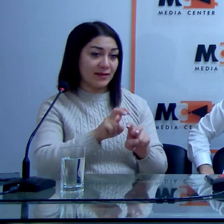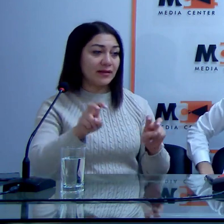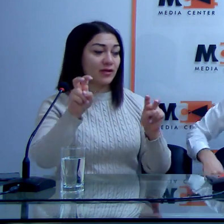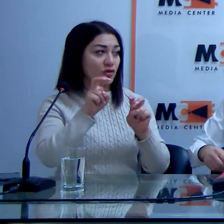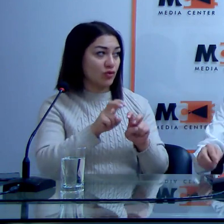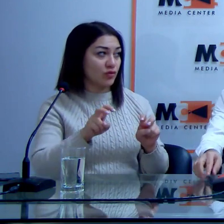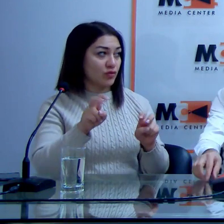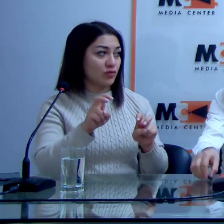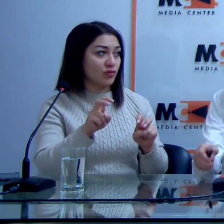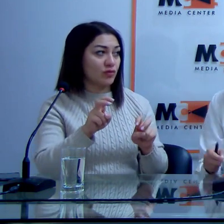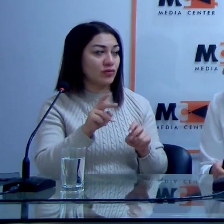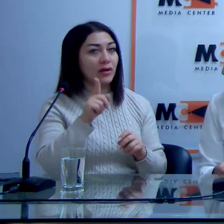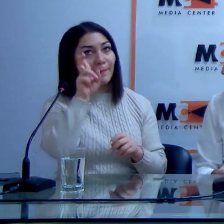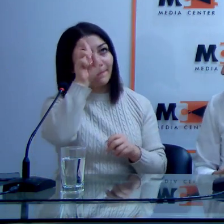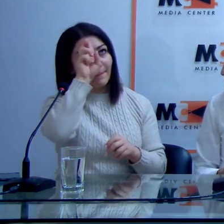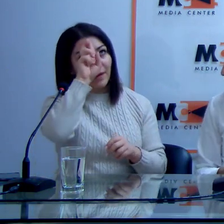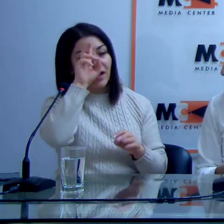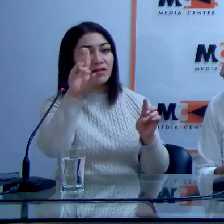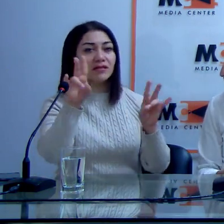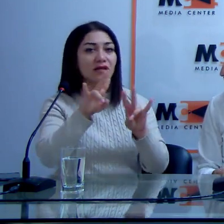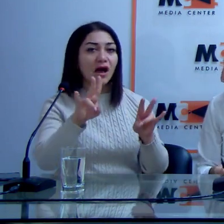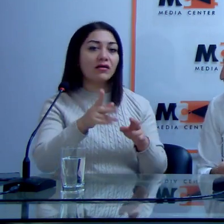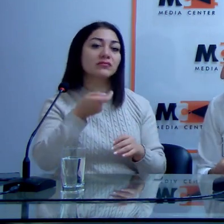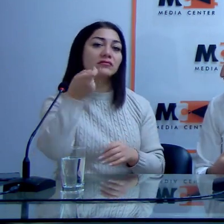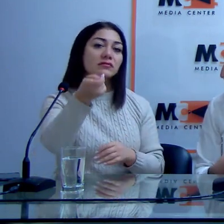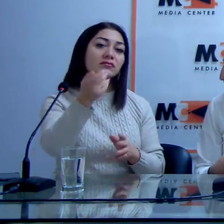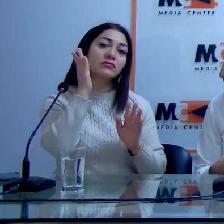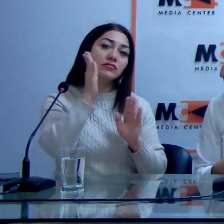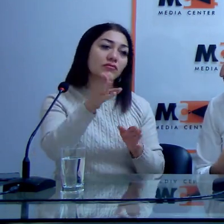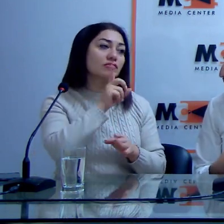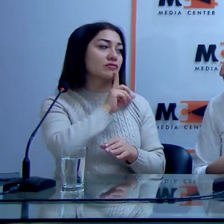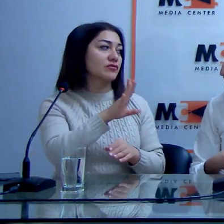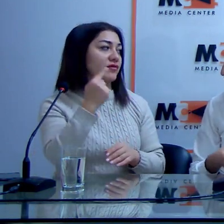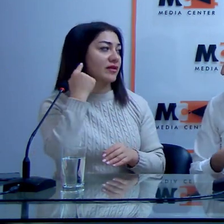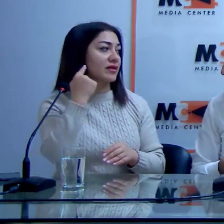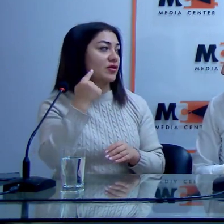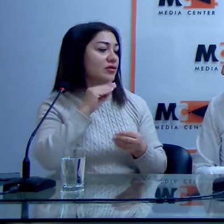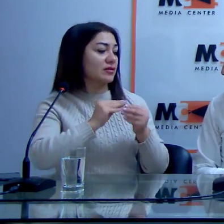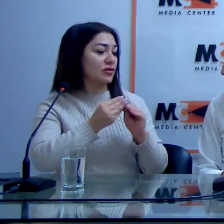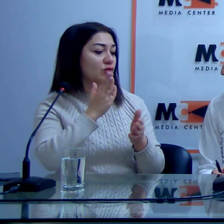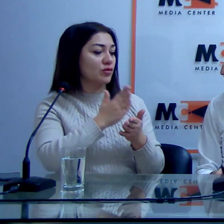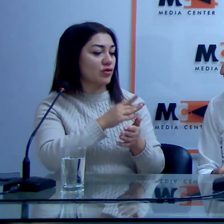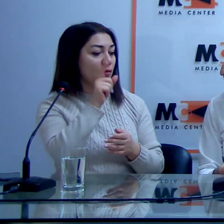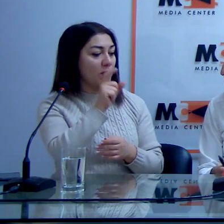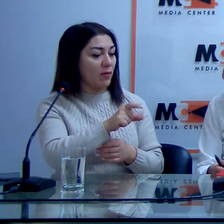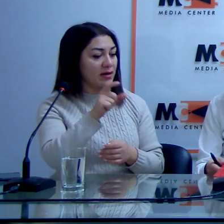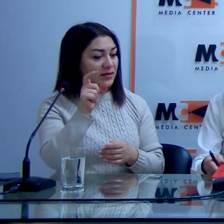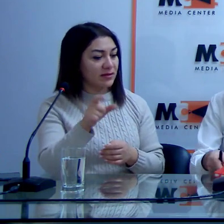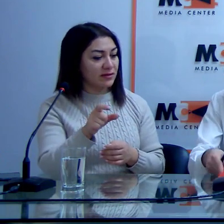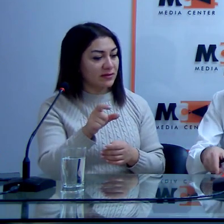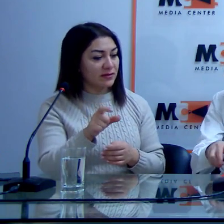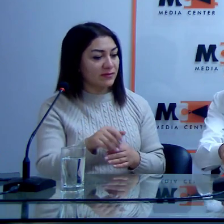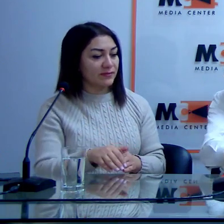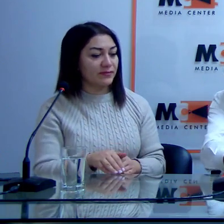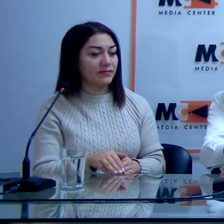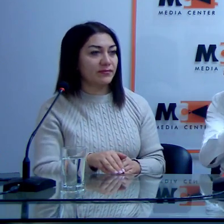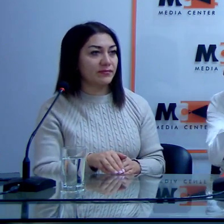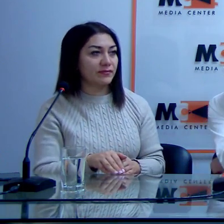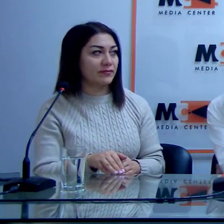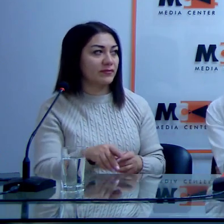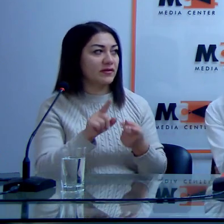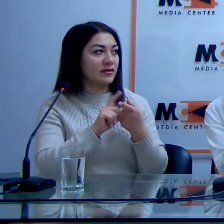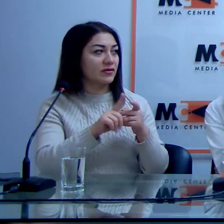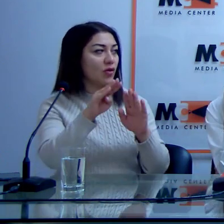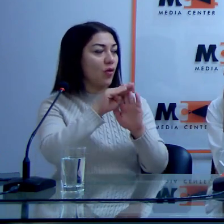հետազոտությունը պատկան մարմիններին ներկայացվելու է, եւ լսողության խնդիրներ ունեցողներին առնչվող այդ